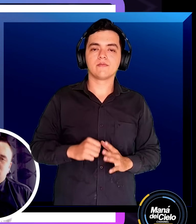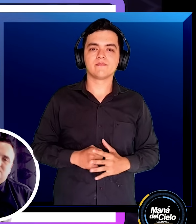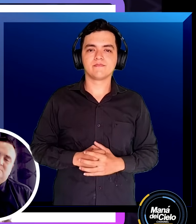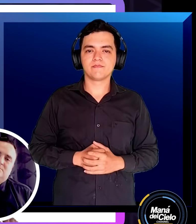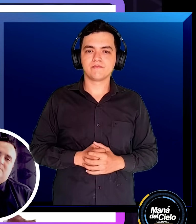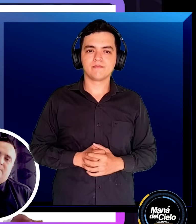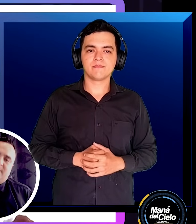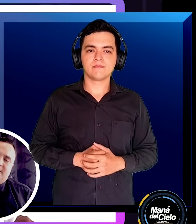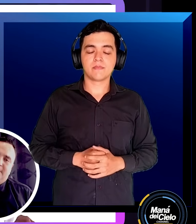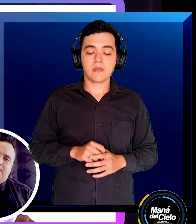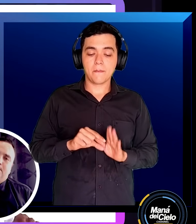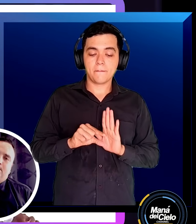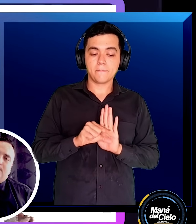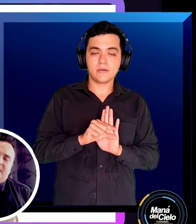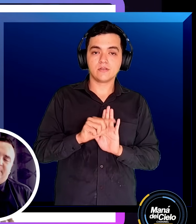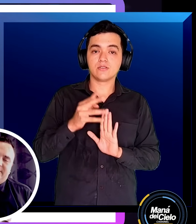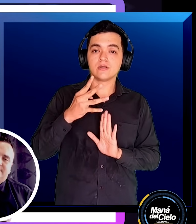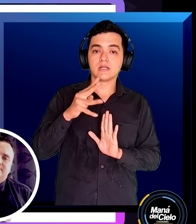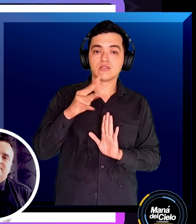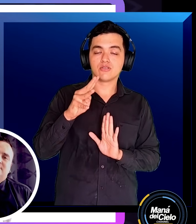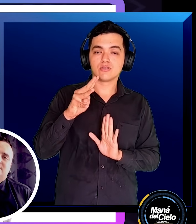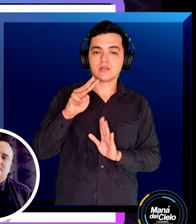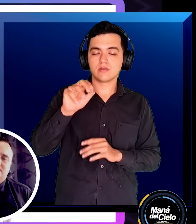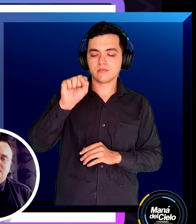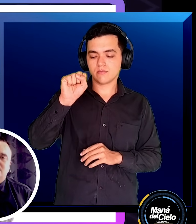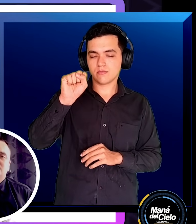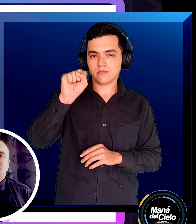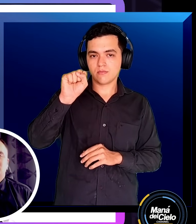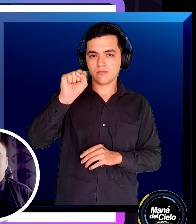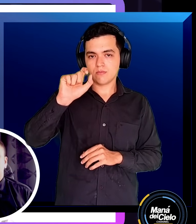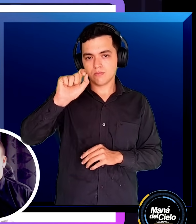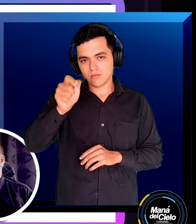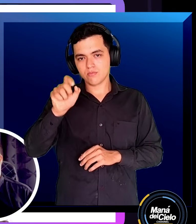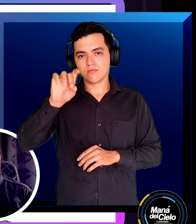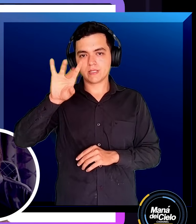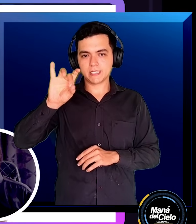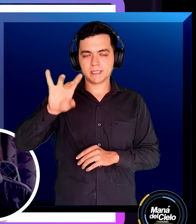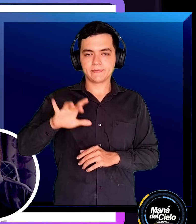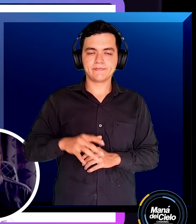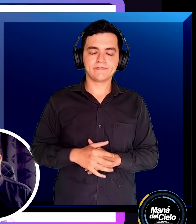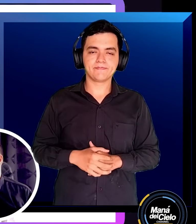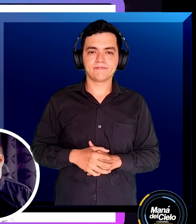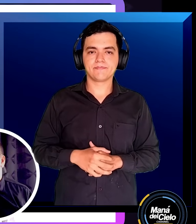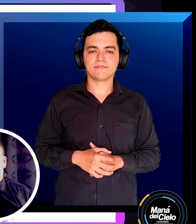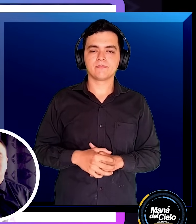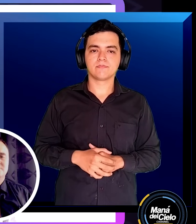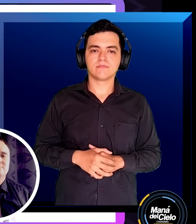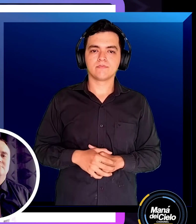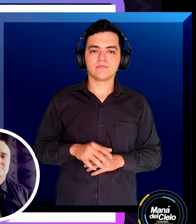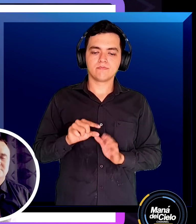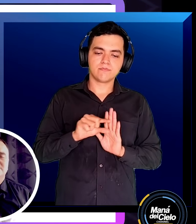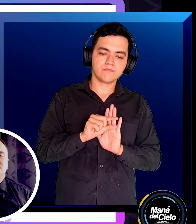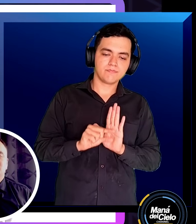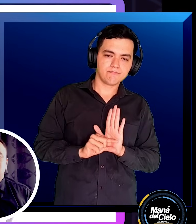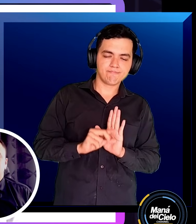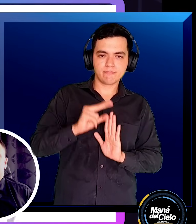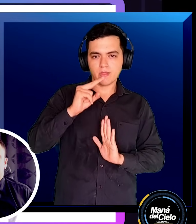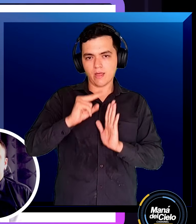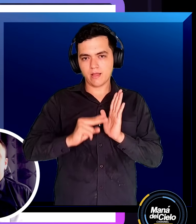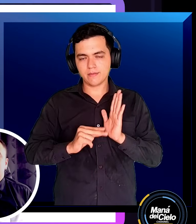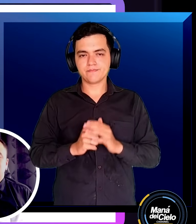Está fuerte este bien. Los discípulos de Juan diciendo: ¿por